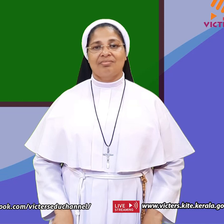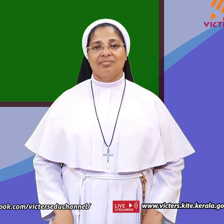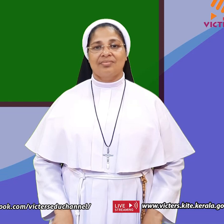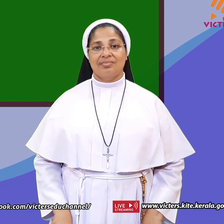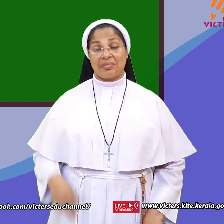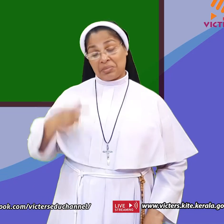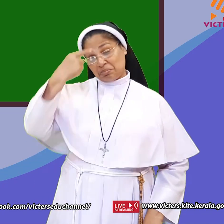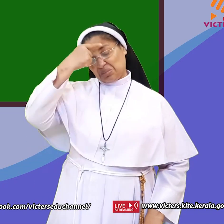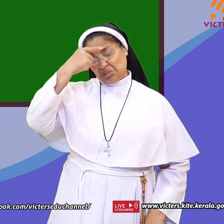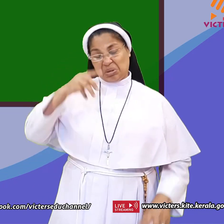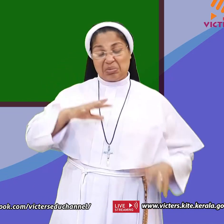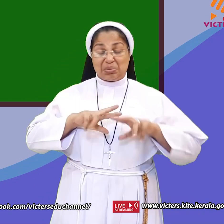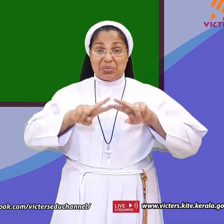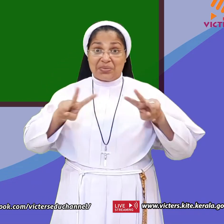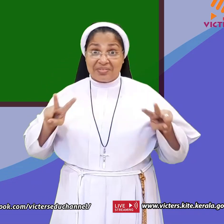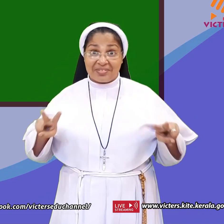പ്രതിസന്ധികൾ നിറഞ്ഞ